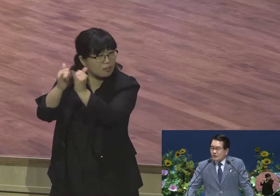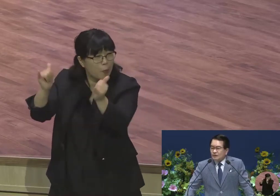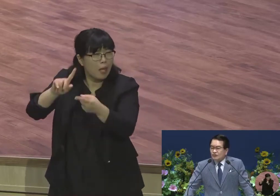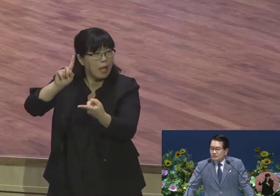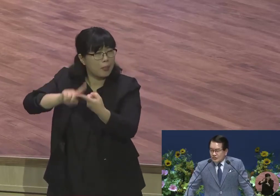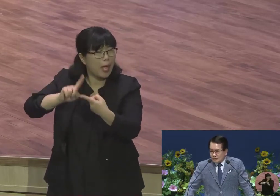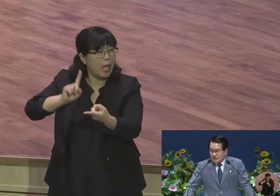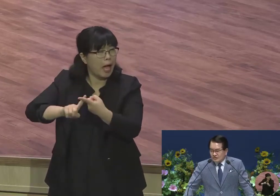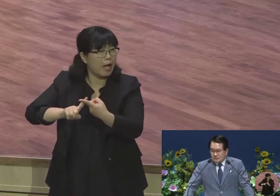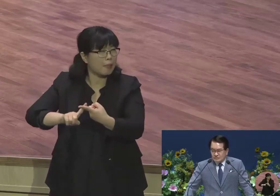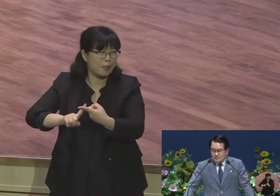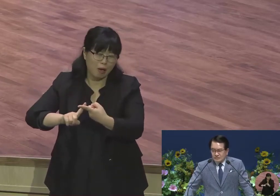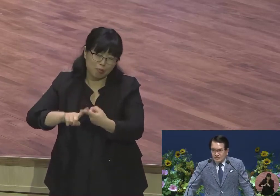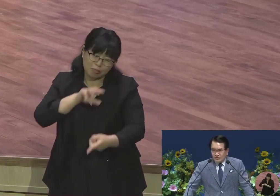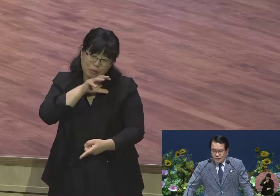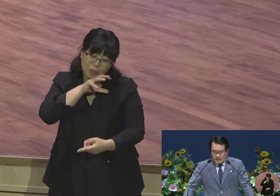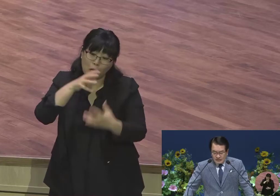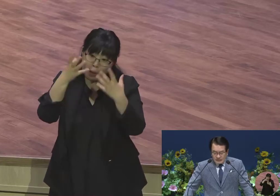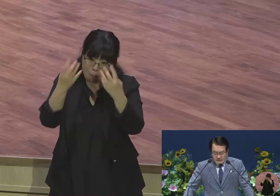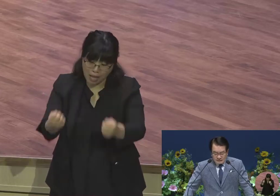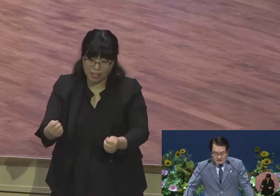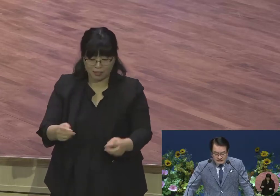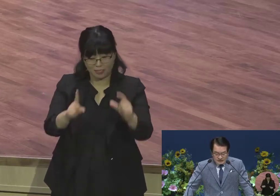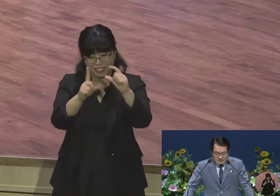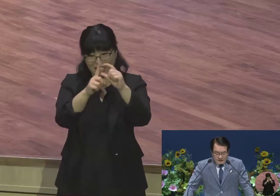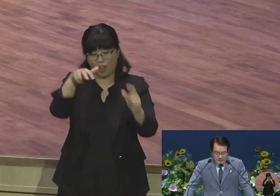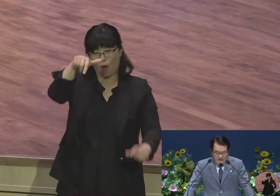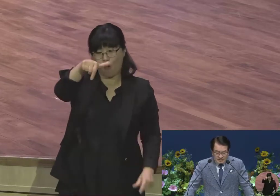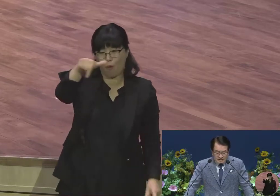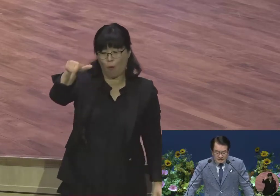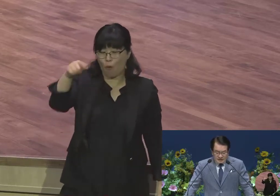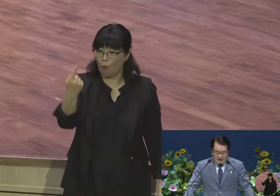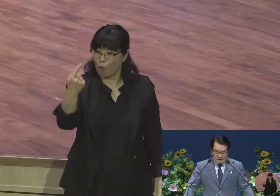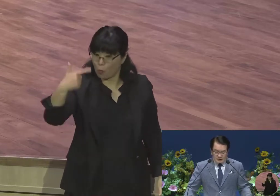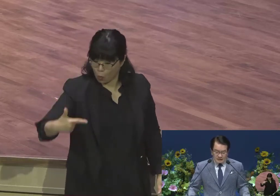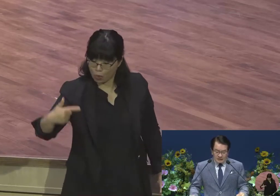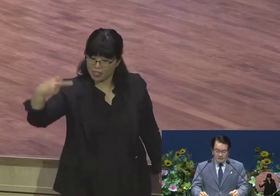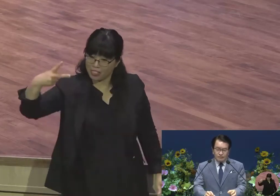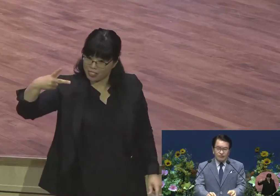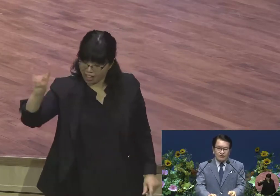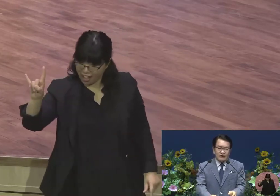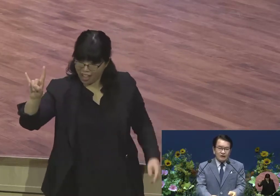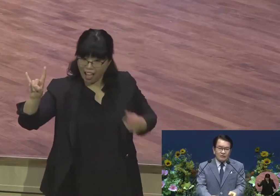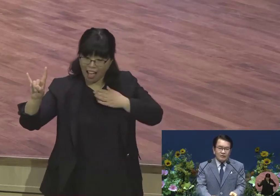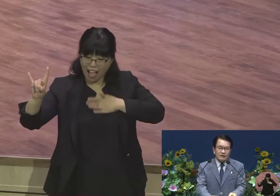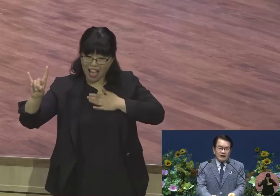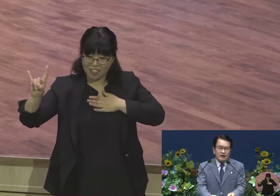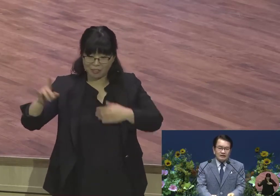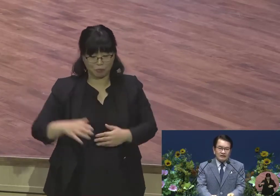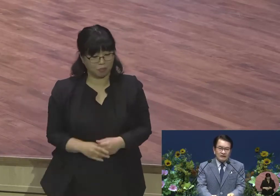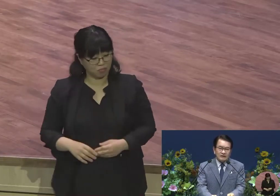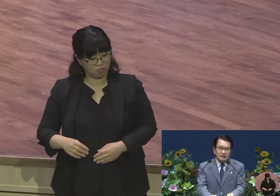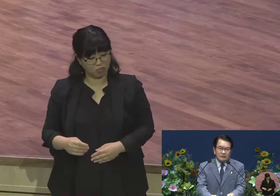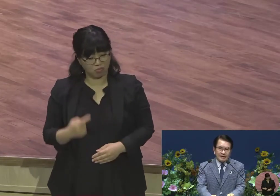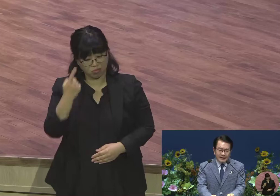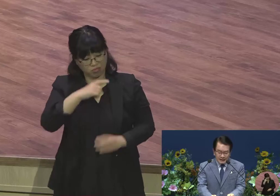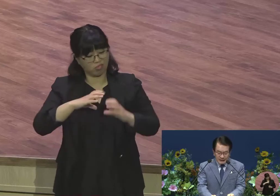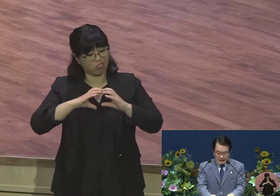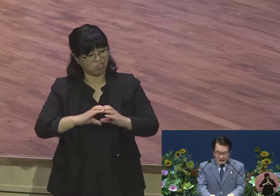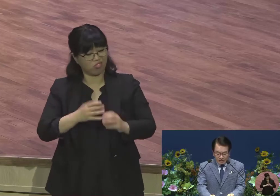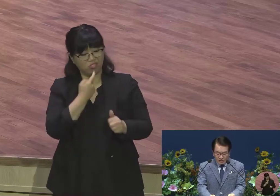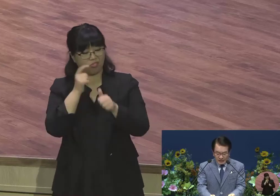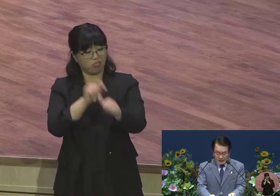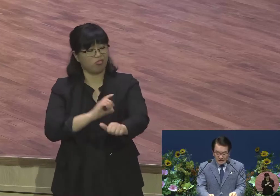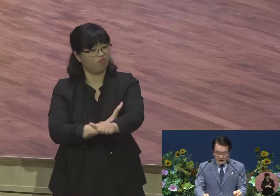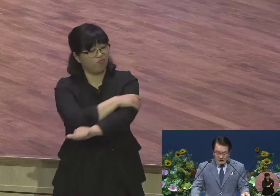권위주의입니다 권위주의 꼰대의 특징 한마디로 상대방의 의견을 무시하고 야 시킨 대로만